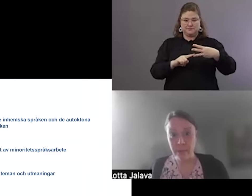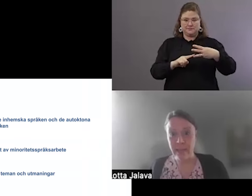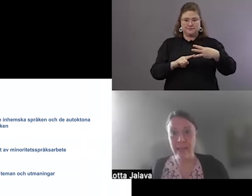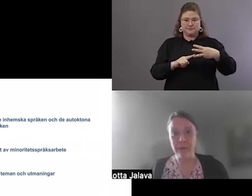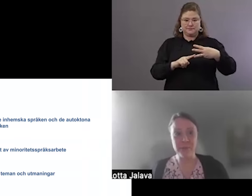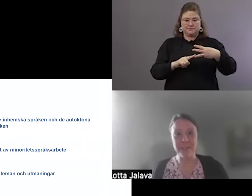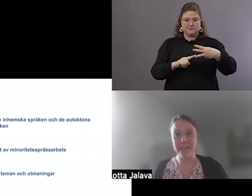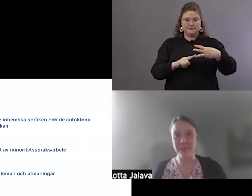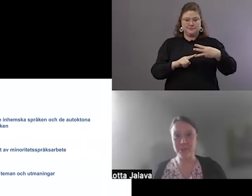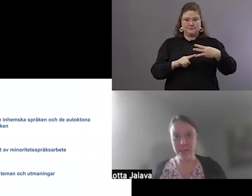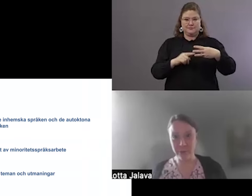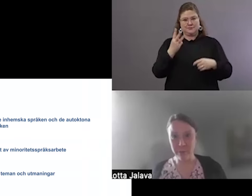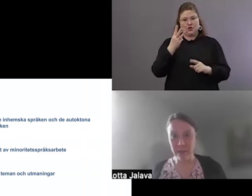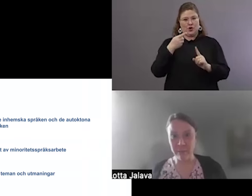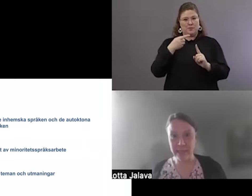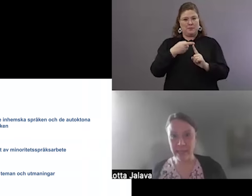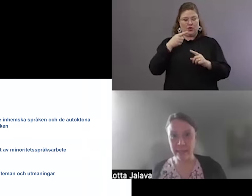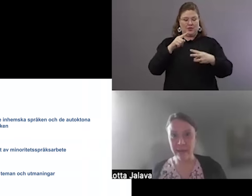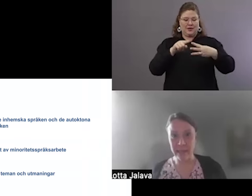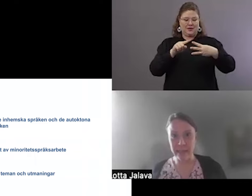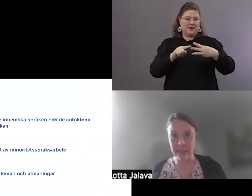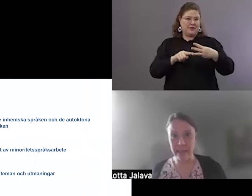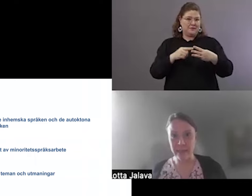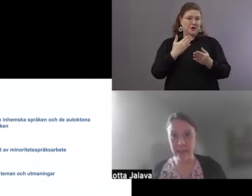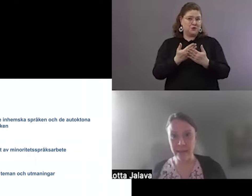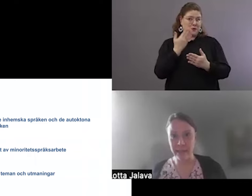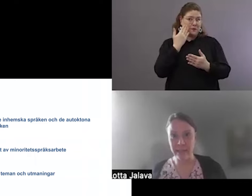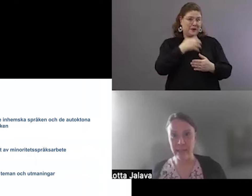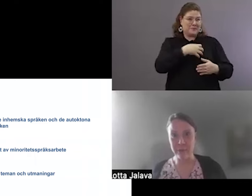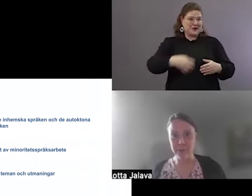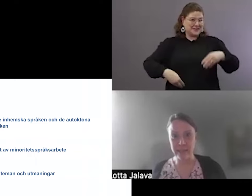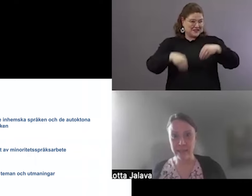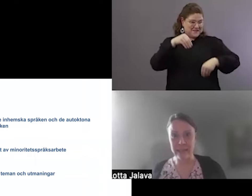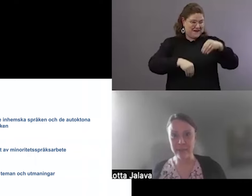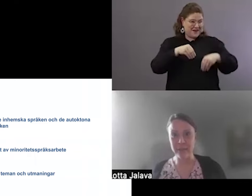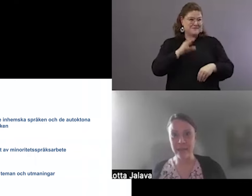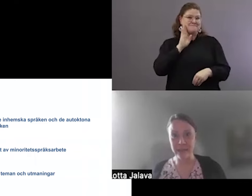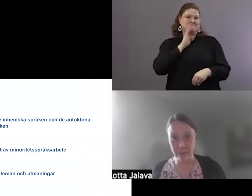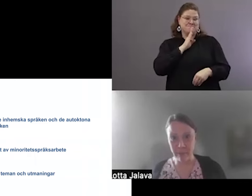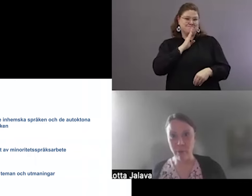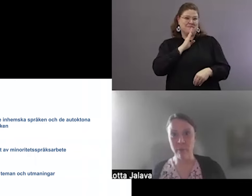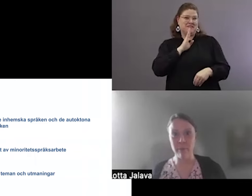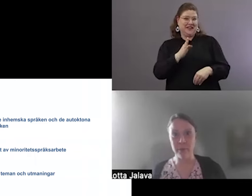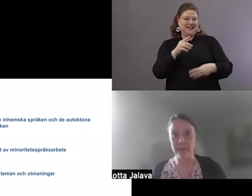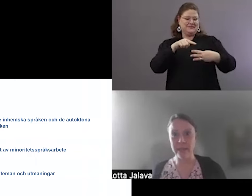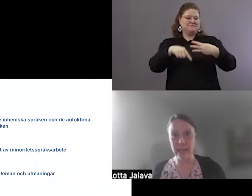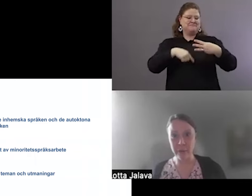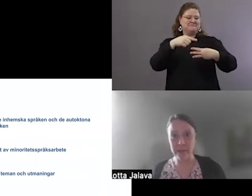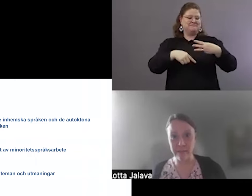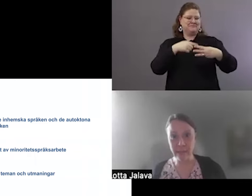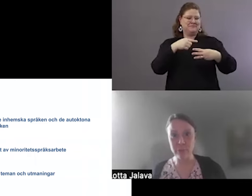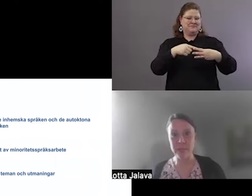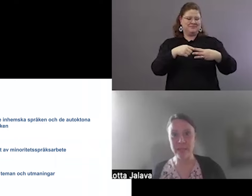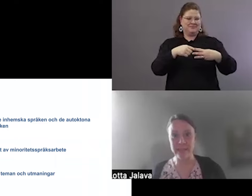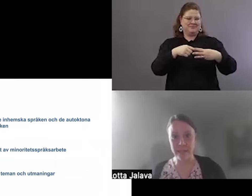Kolme pointtia ehkä nyt sitten, olisiko tämä nyt, kun meillä oli presidentin vaalitkin, niin tähän viitaten nyt sitten, että tuli tämmöinen kolmen pointin